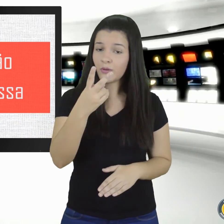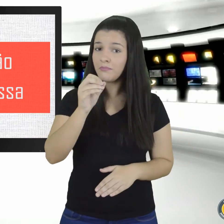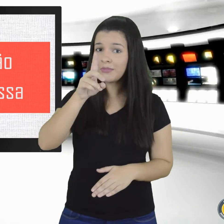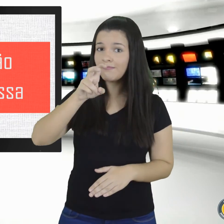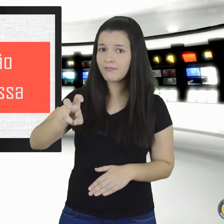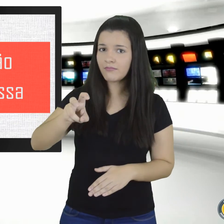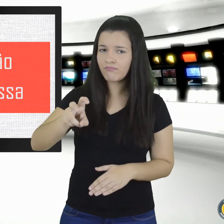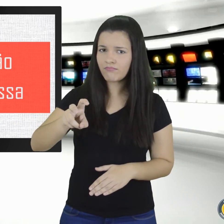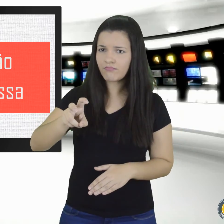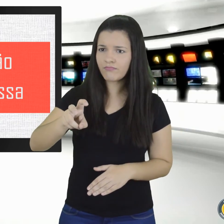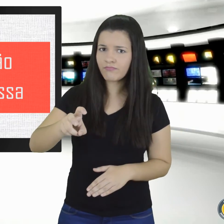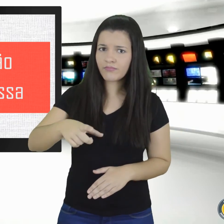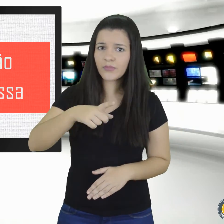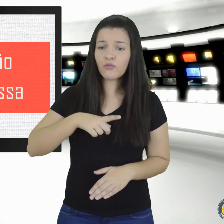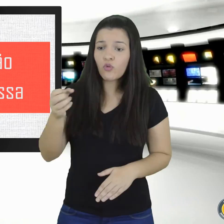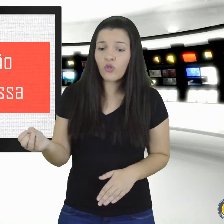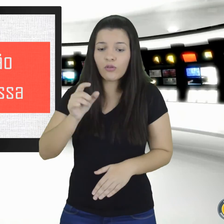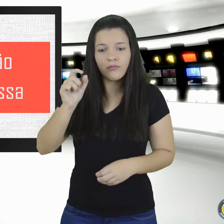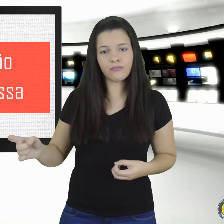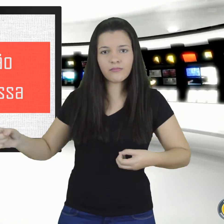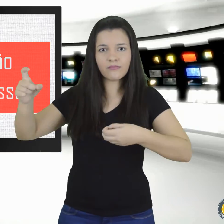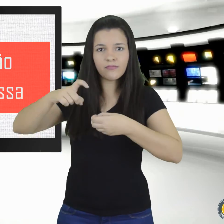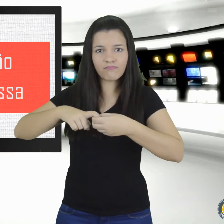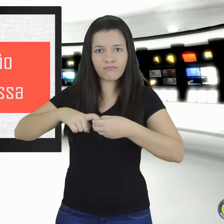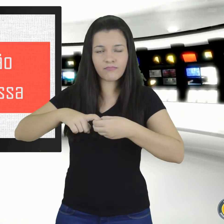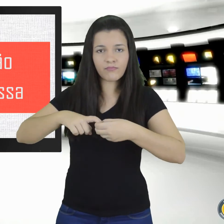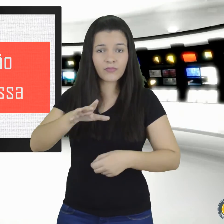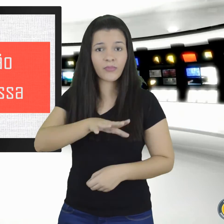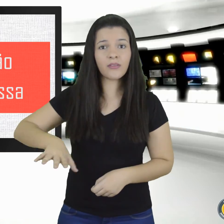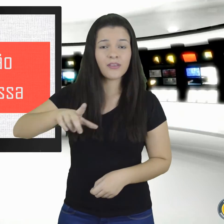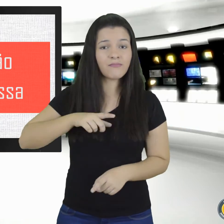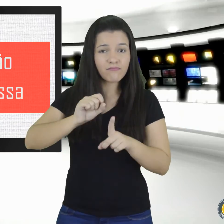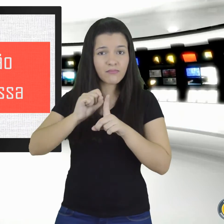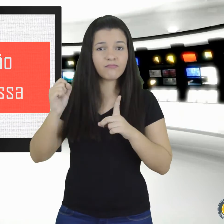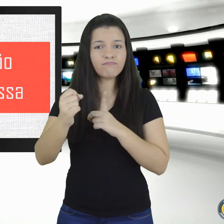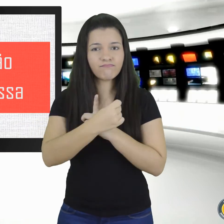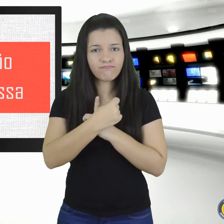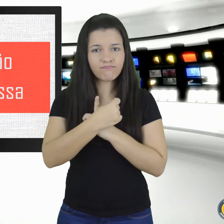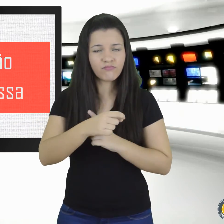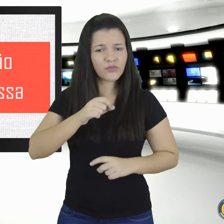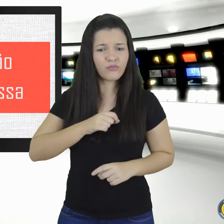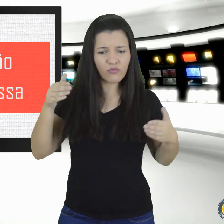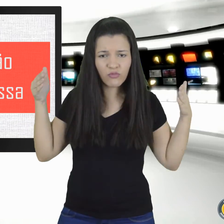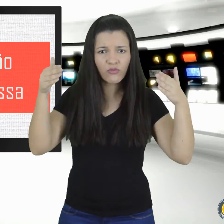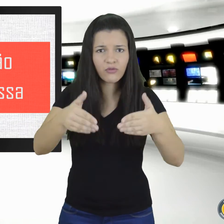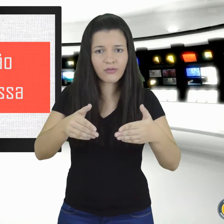com a área de assistência, tendo foco no trabalho educativo. Aliás,